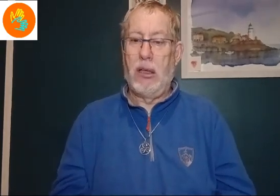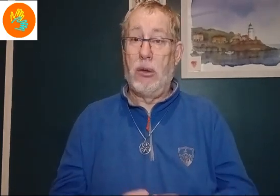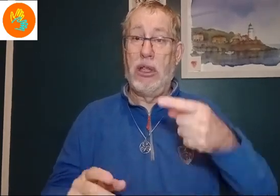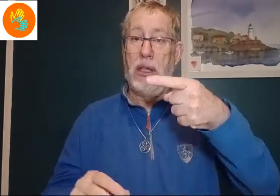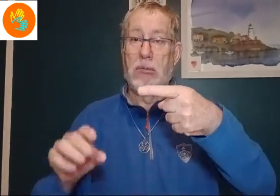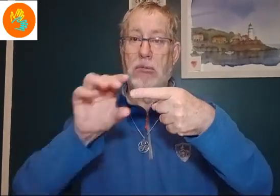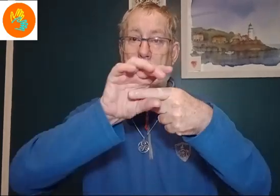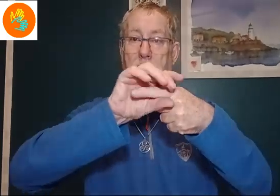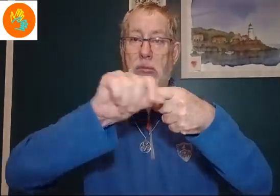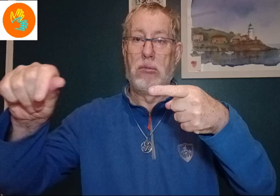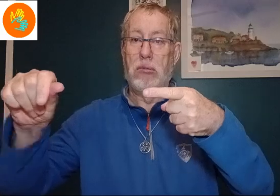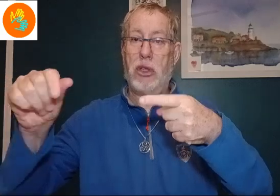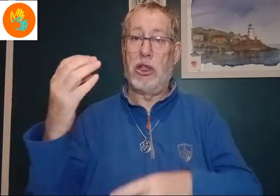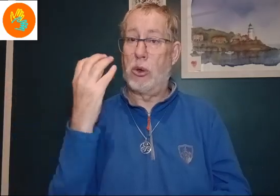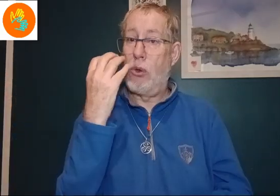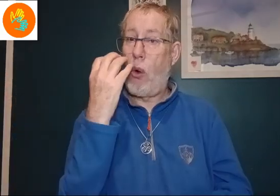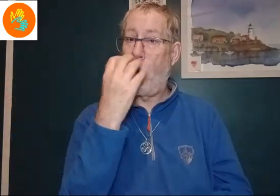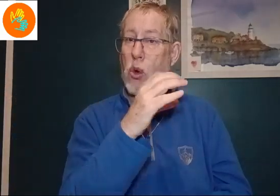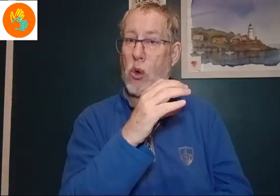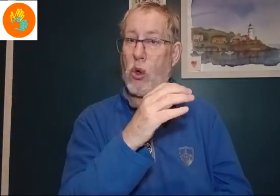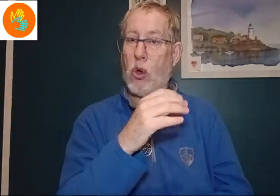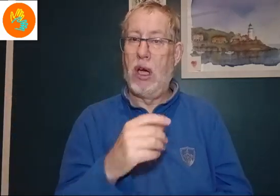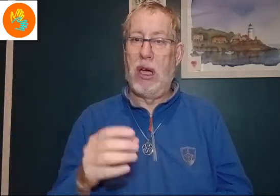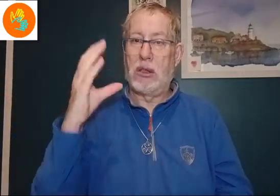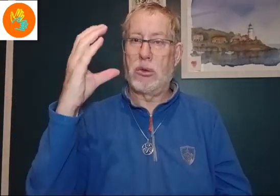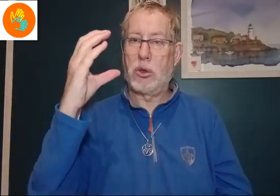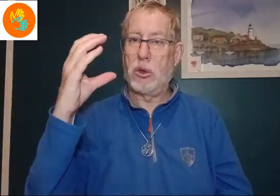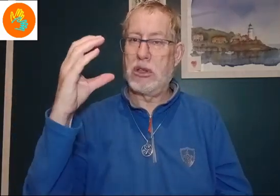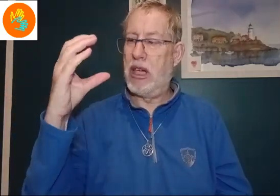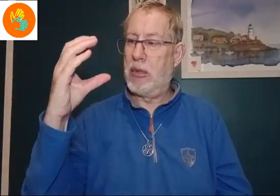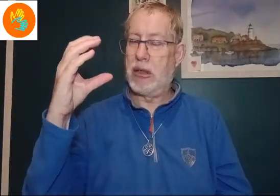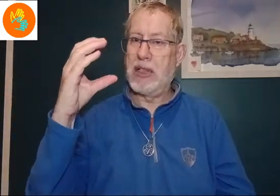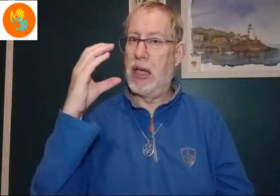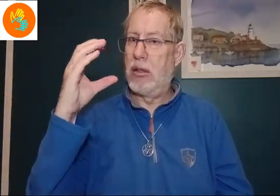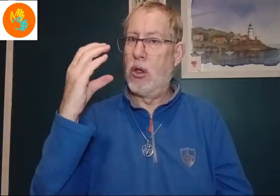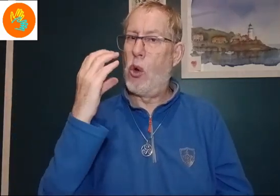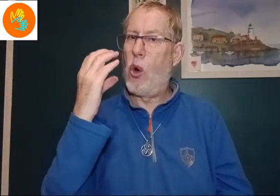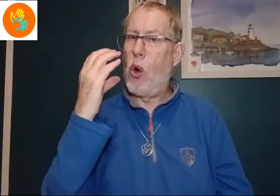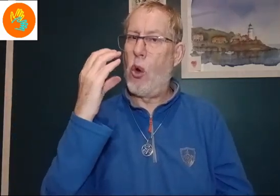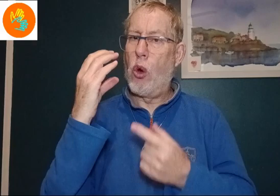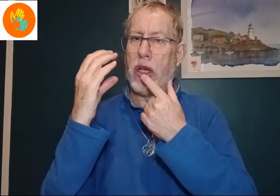Le lait est chaud. Attention, chaud, c'est la main comme ça. Et on